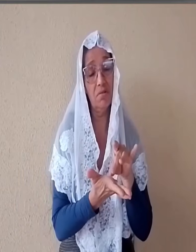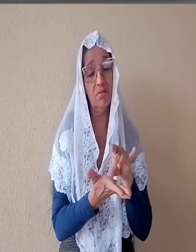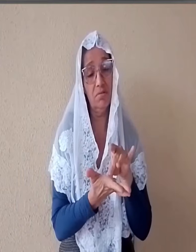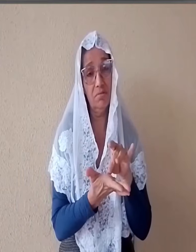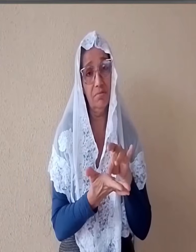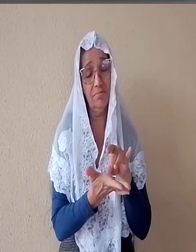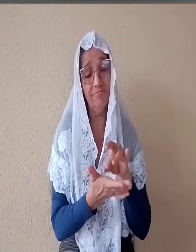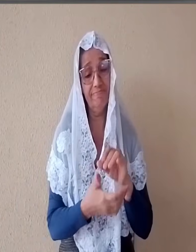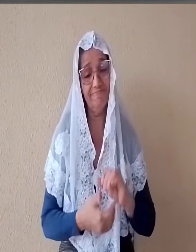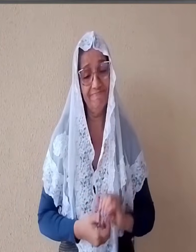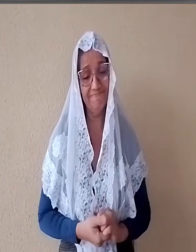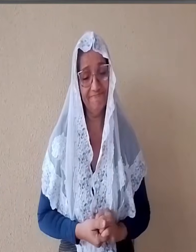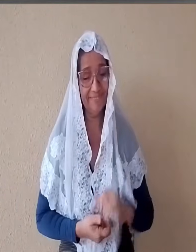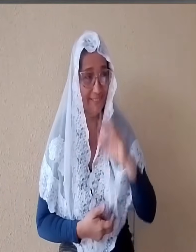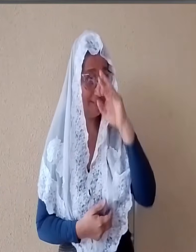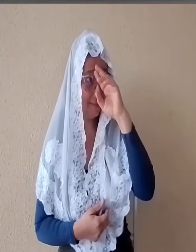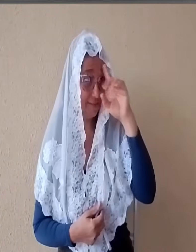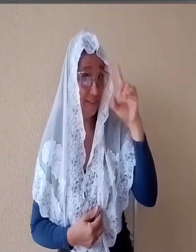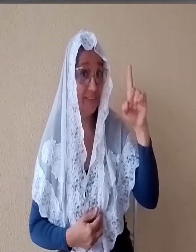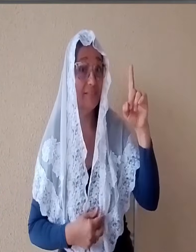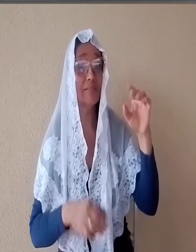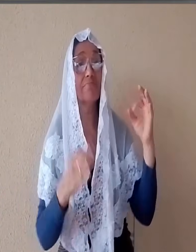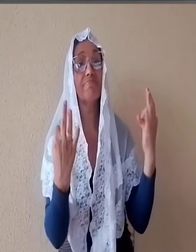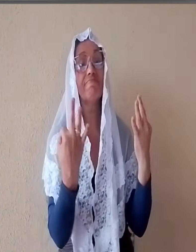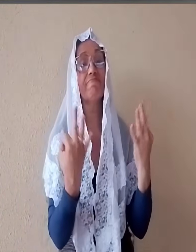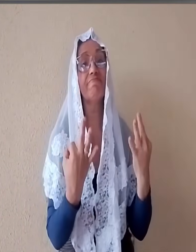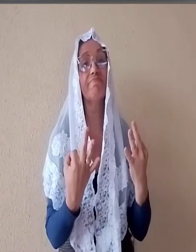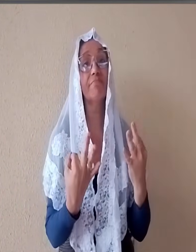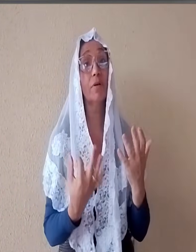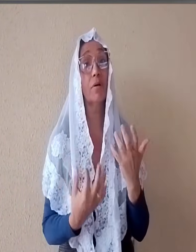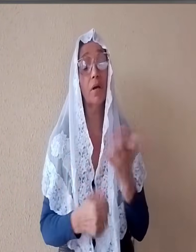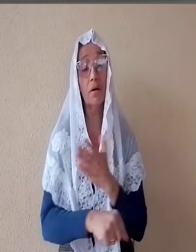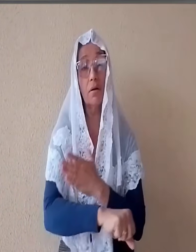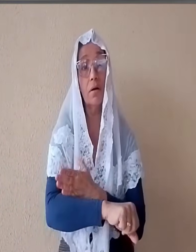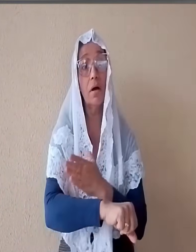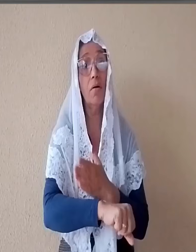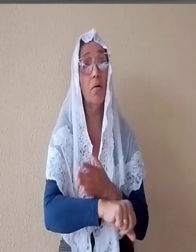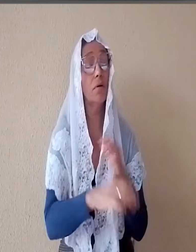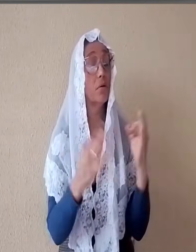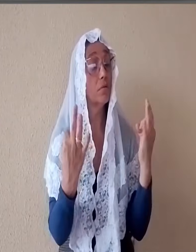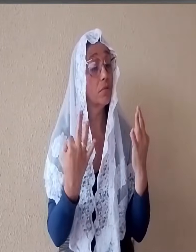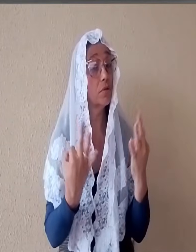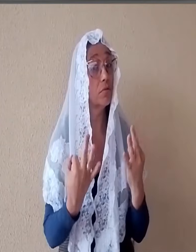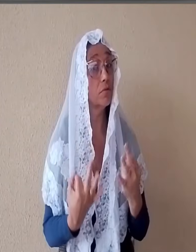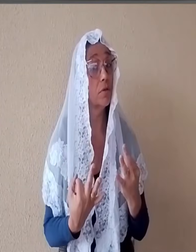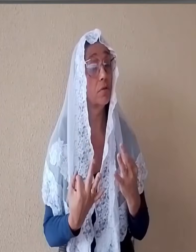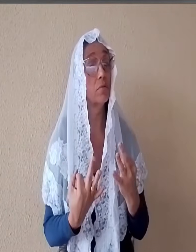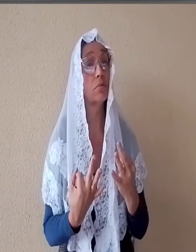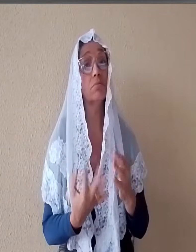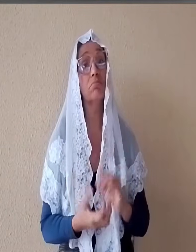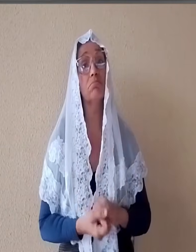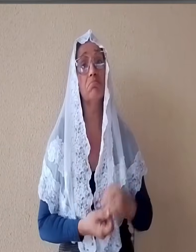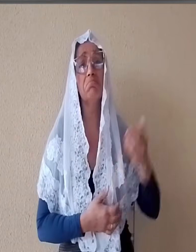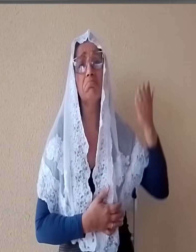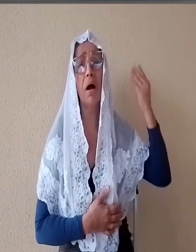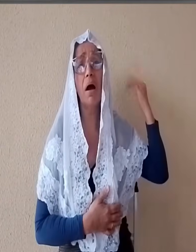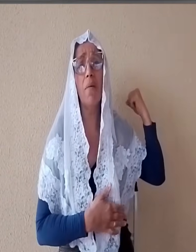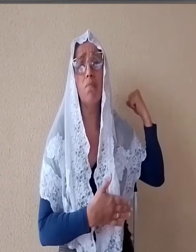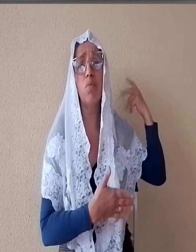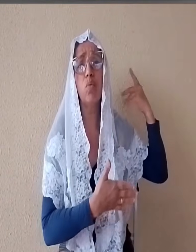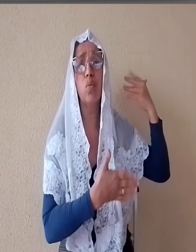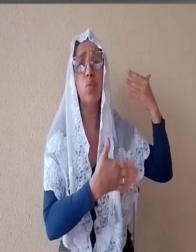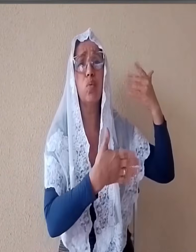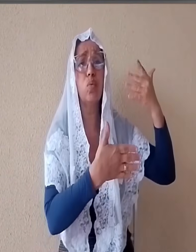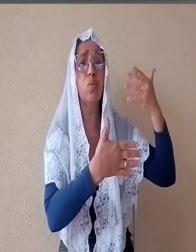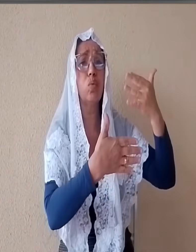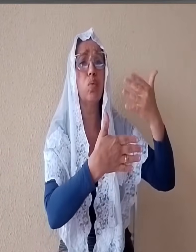do começo, vai ser no fim. Bendito, como é no começo, é no fim. Ele quer a obra dele original. E